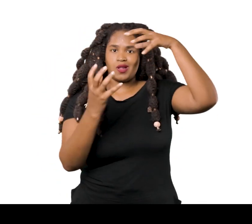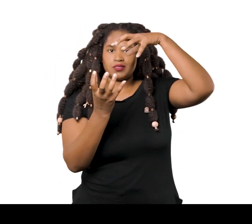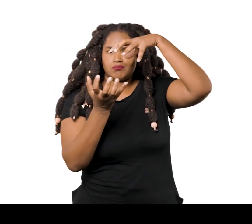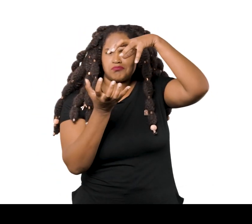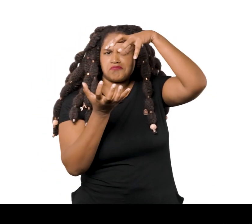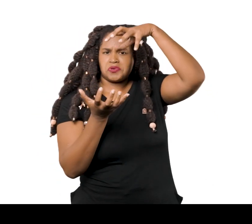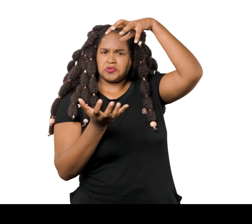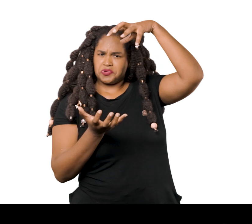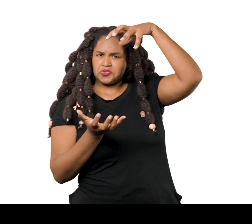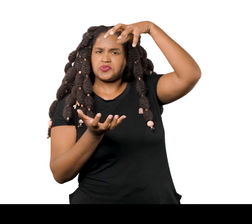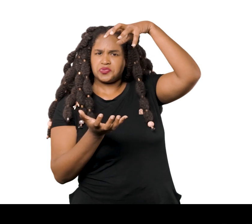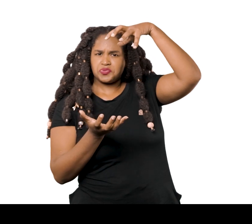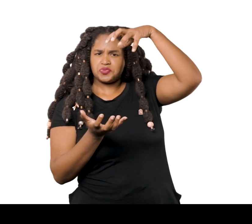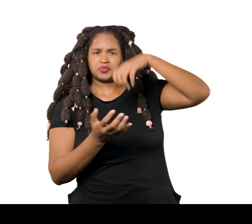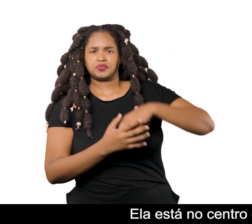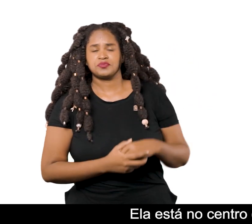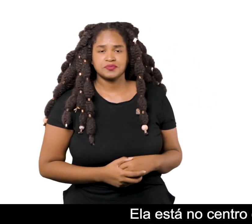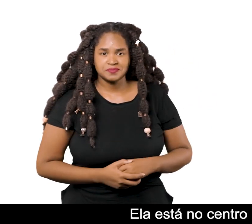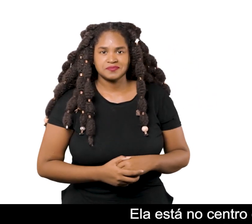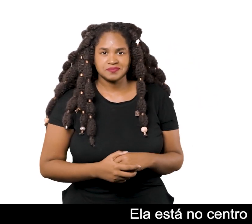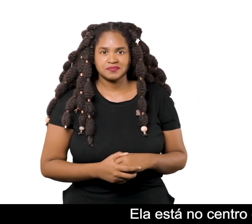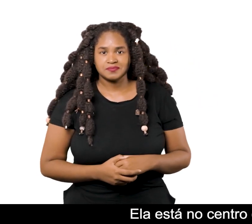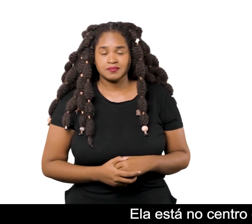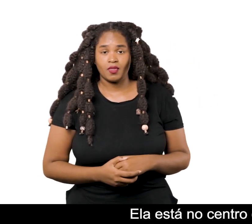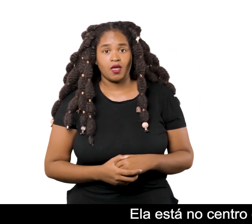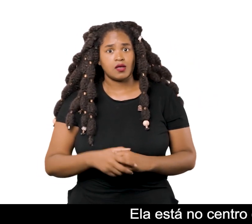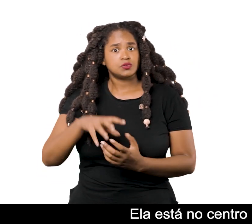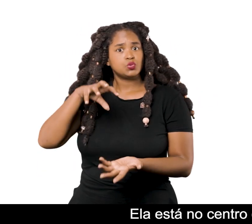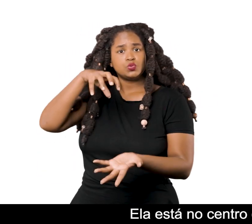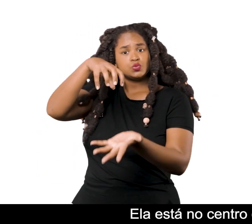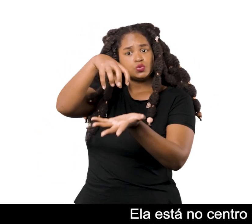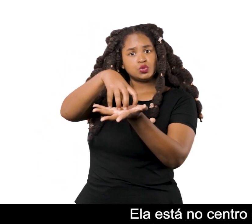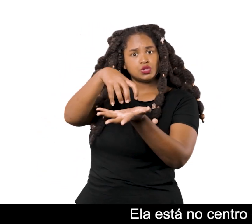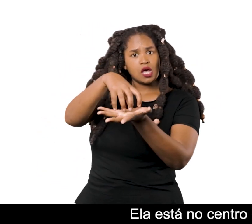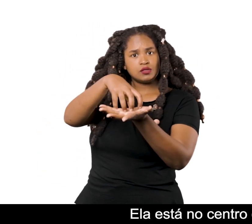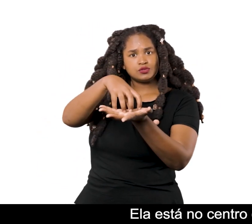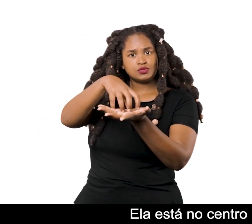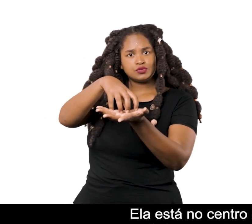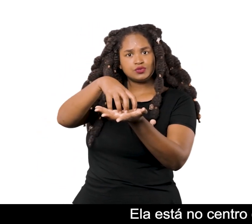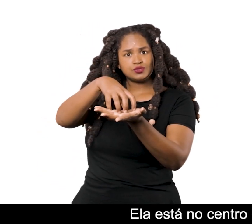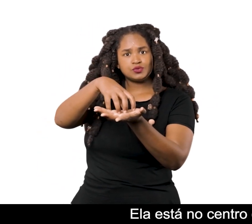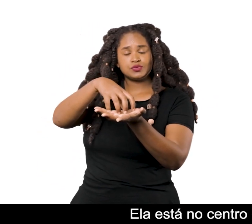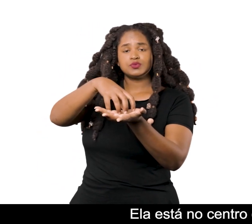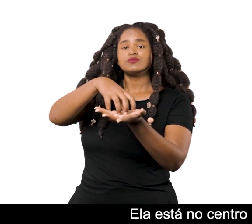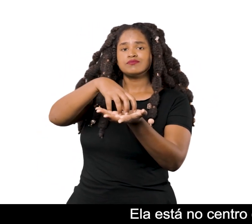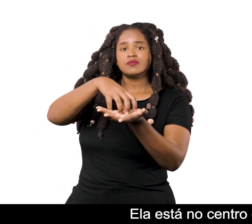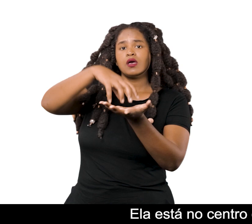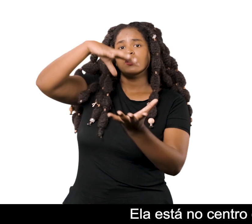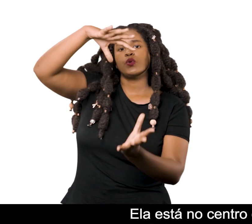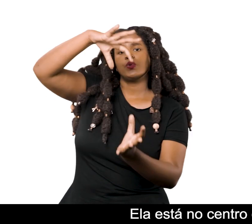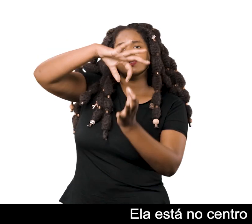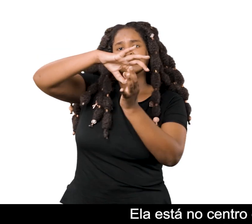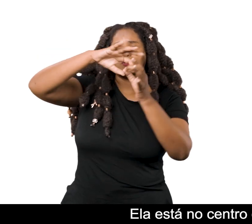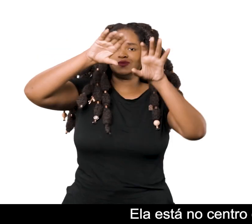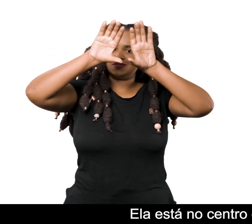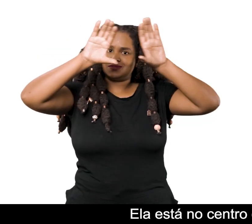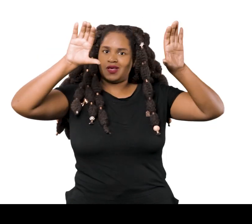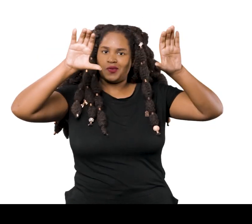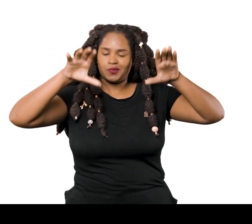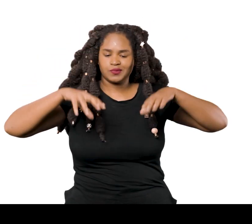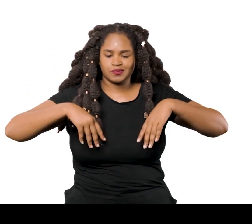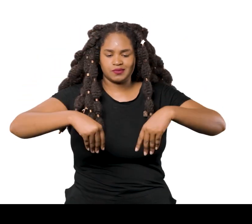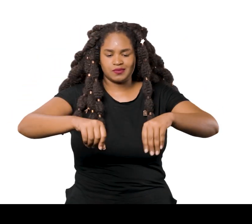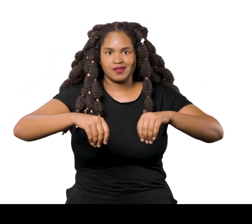ampulheta, a maior de todas. Ela está no centro desta tecelagem, unindo a porção superior e